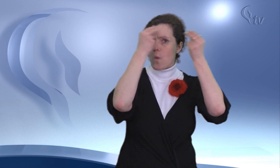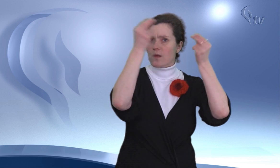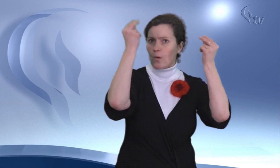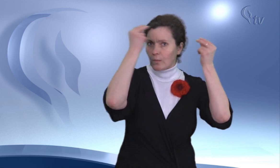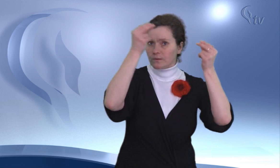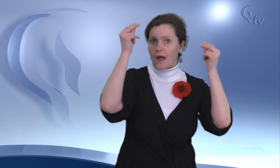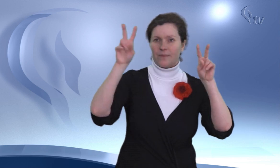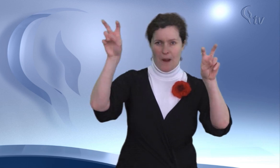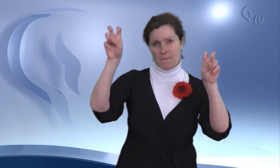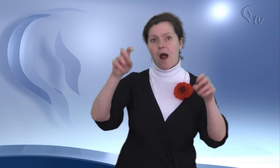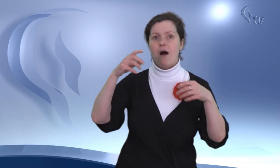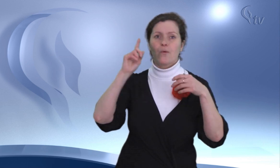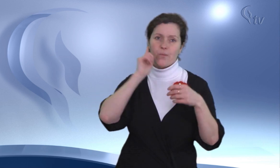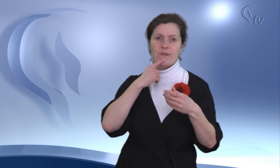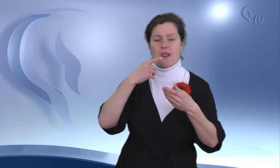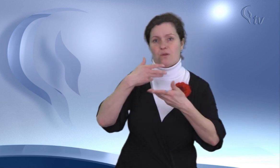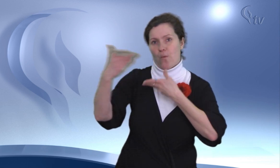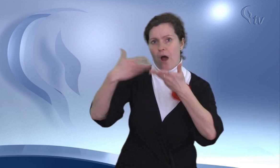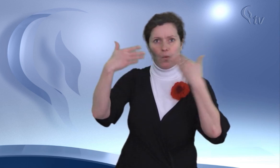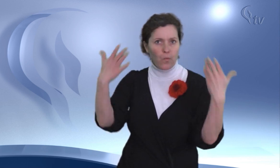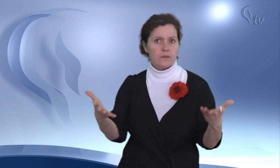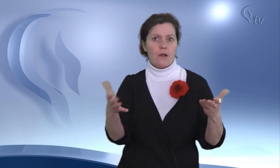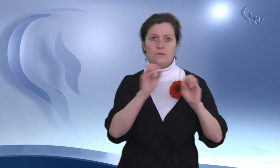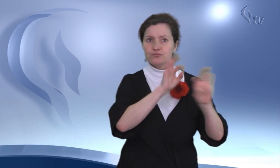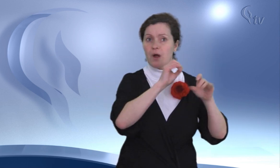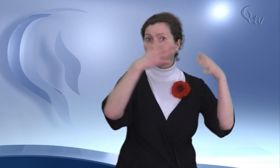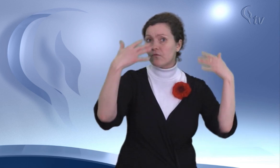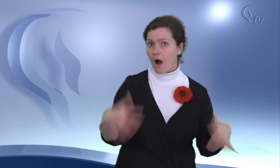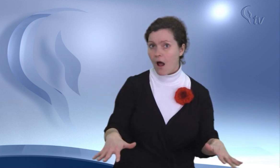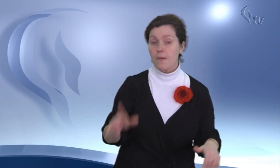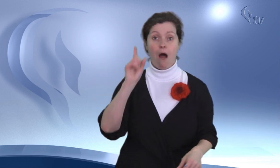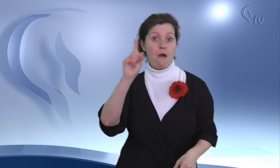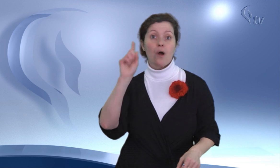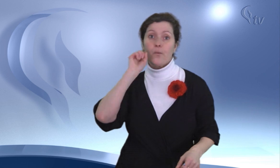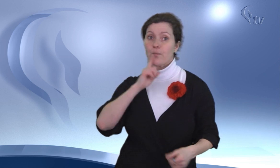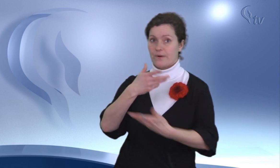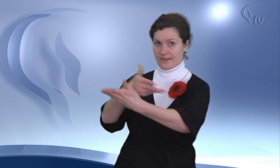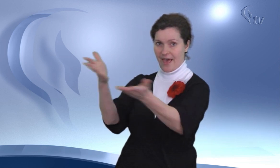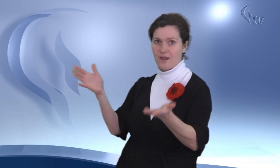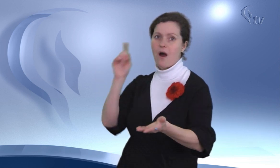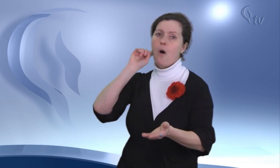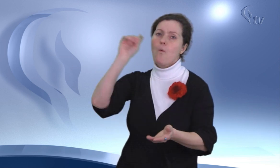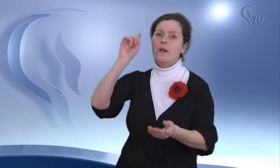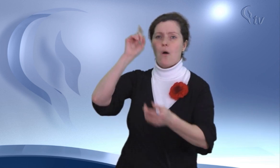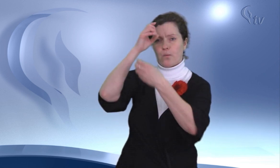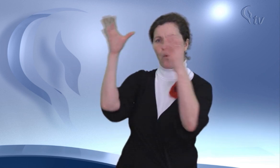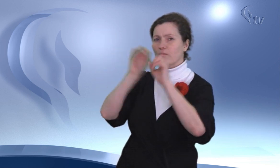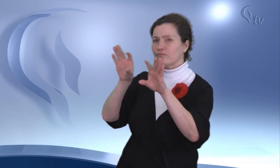palju koolitusi kuuljatele teemal, kuidas suhelda kurdiga. Mitte kunagi ei ole selgitatud kurtidele, mis